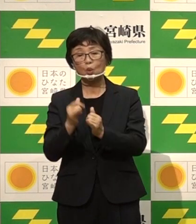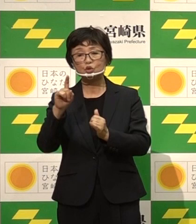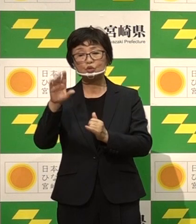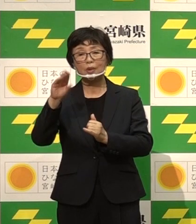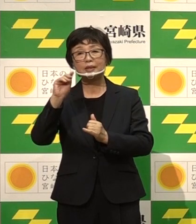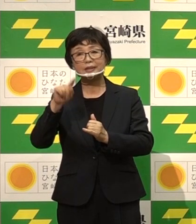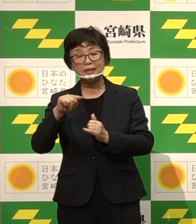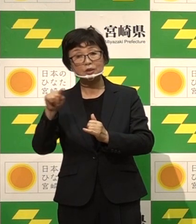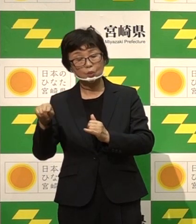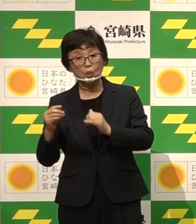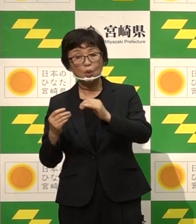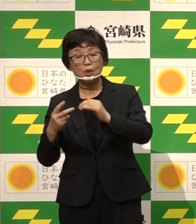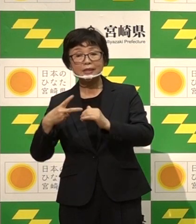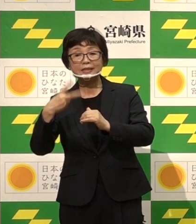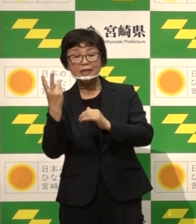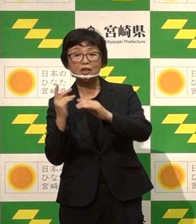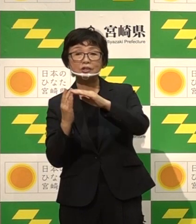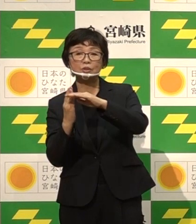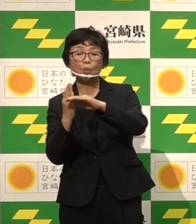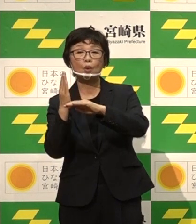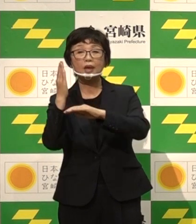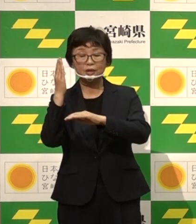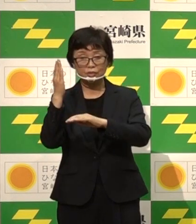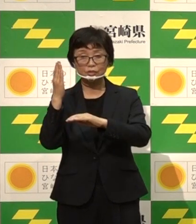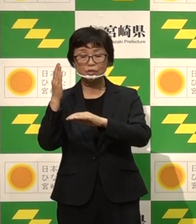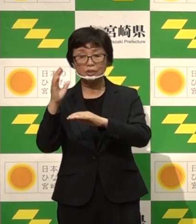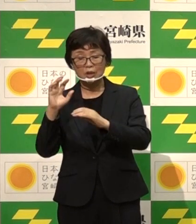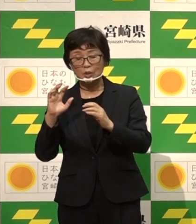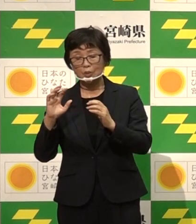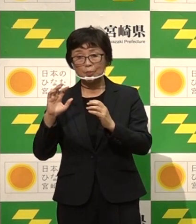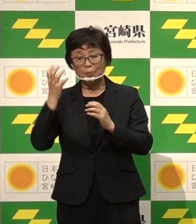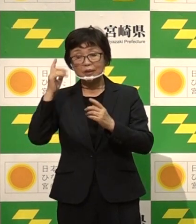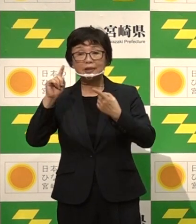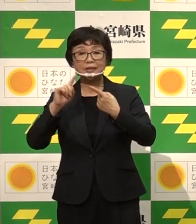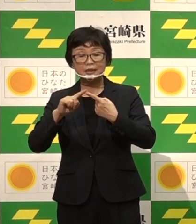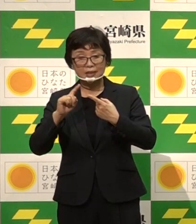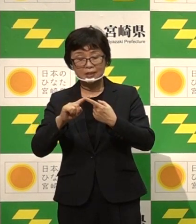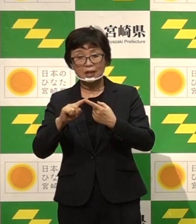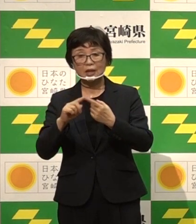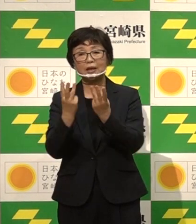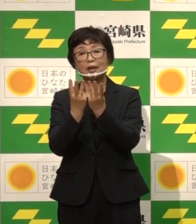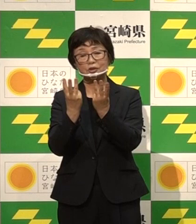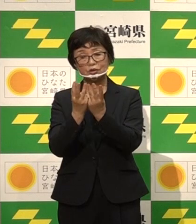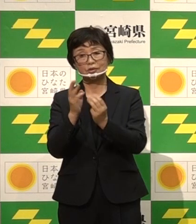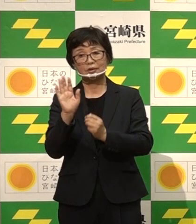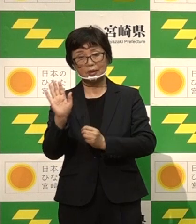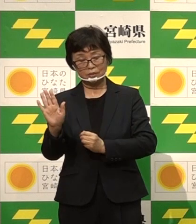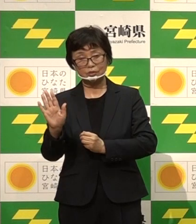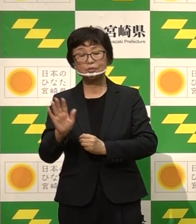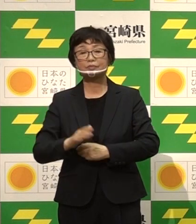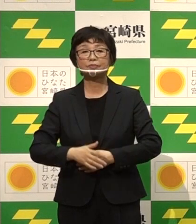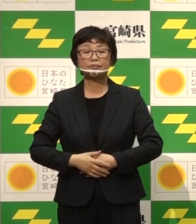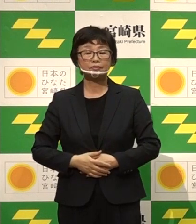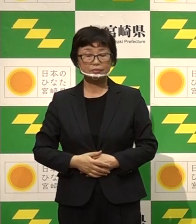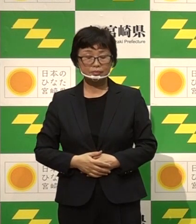を超えるというかつてない爆発的な感染状況にあるということであります